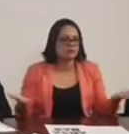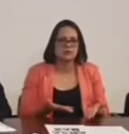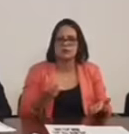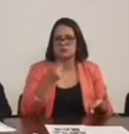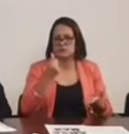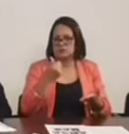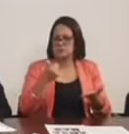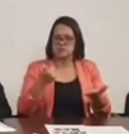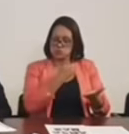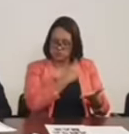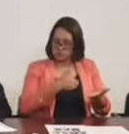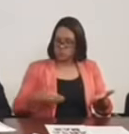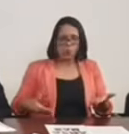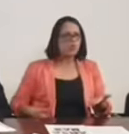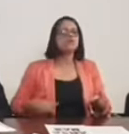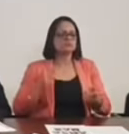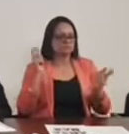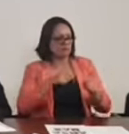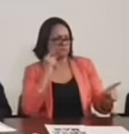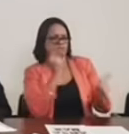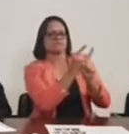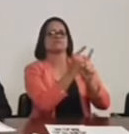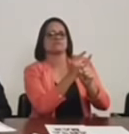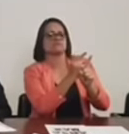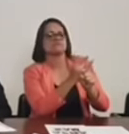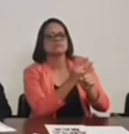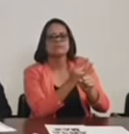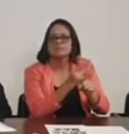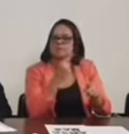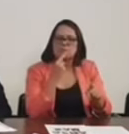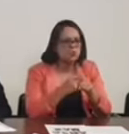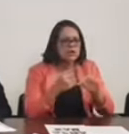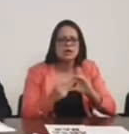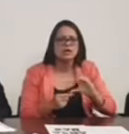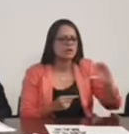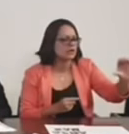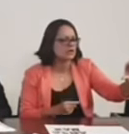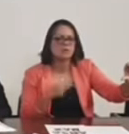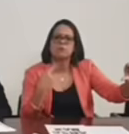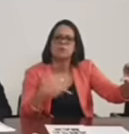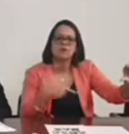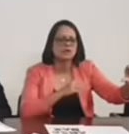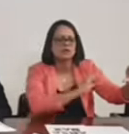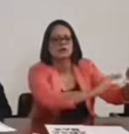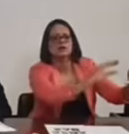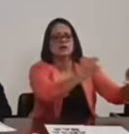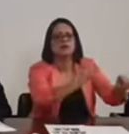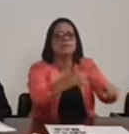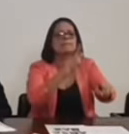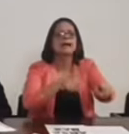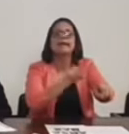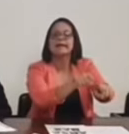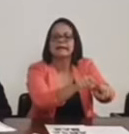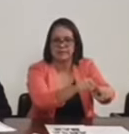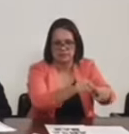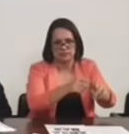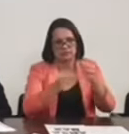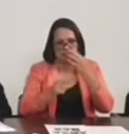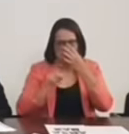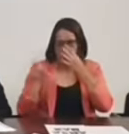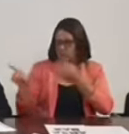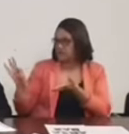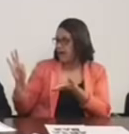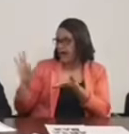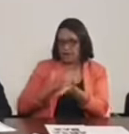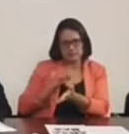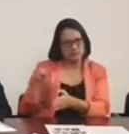público nós vamos ter como identificar. Por que está indo e para quem está indo. Presidente, para assinar um ato desse é